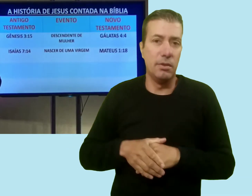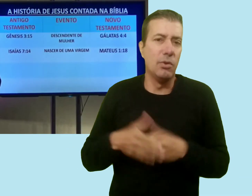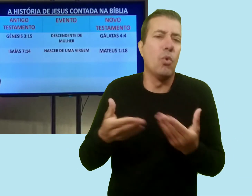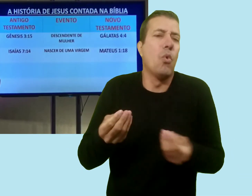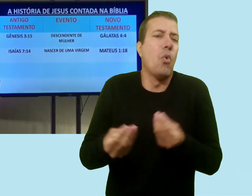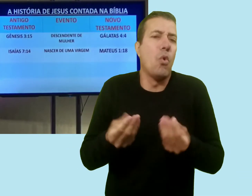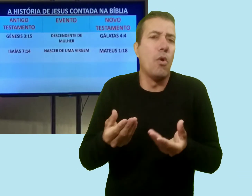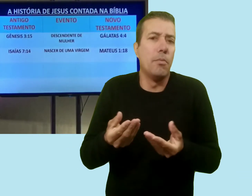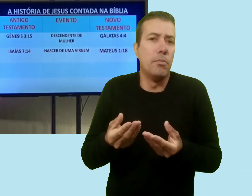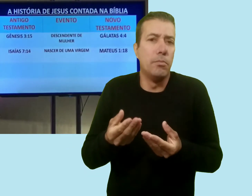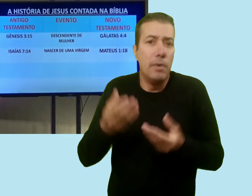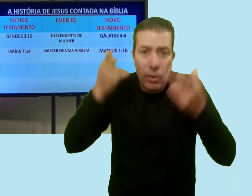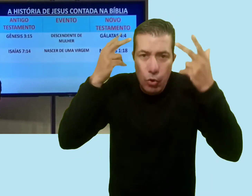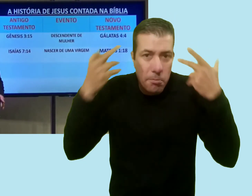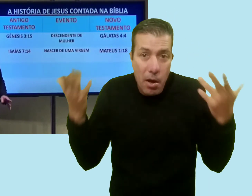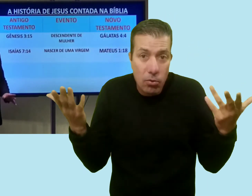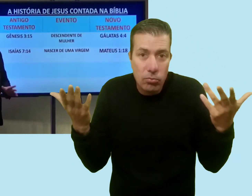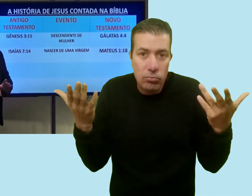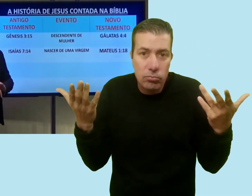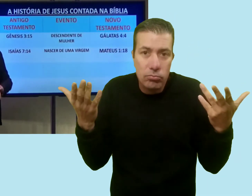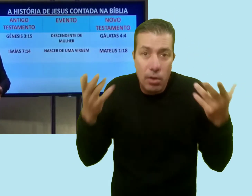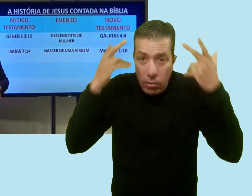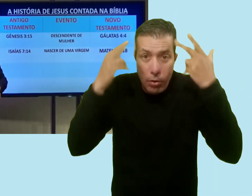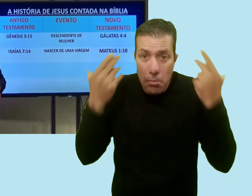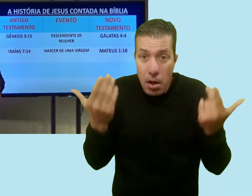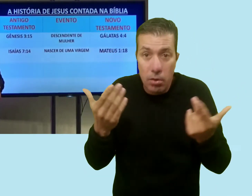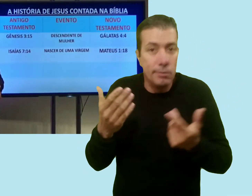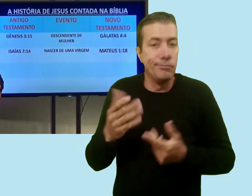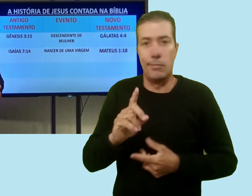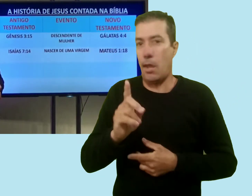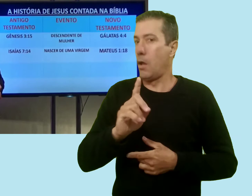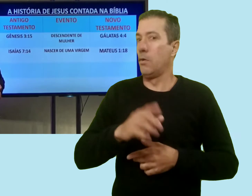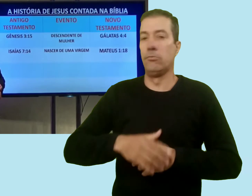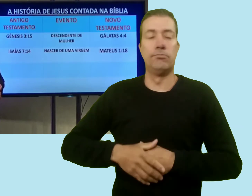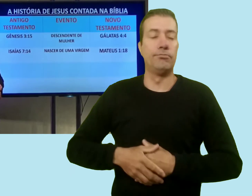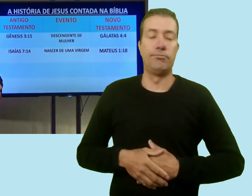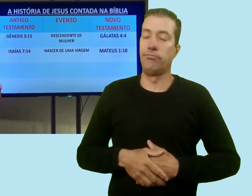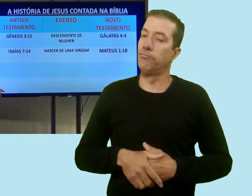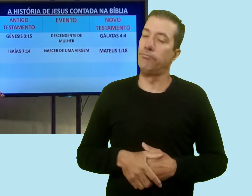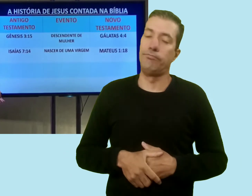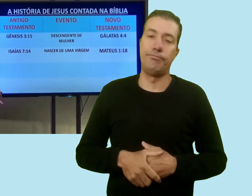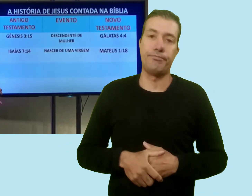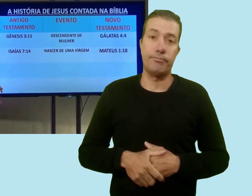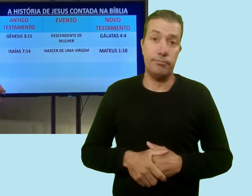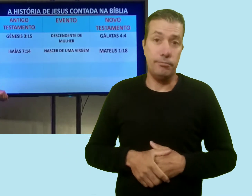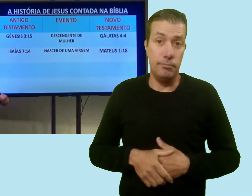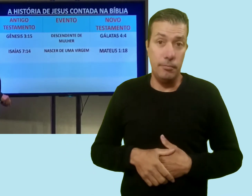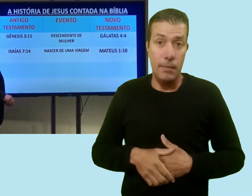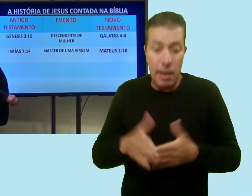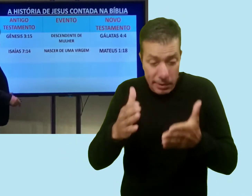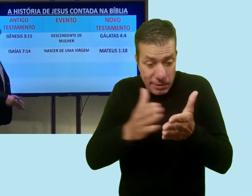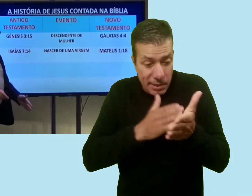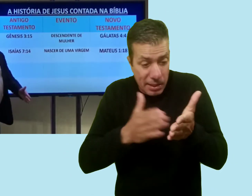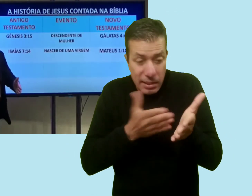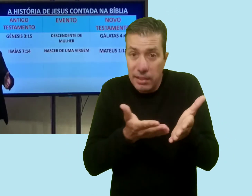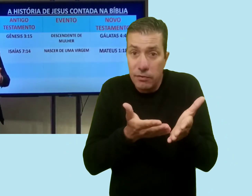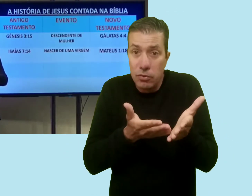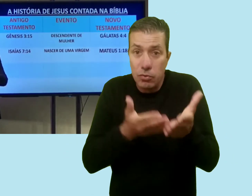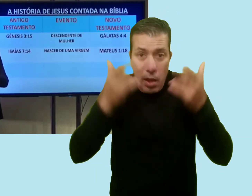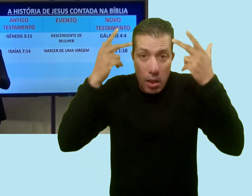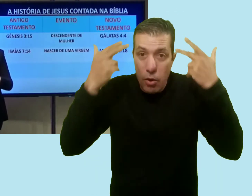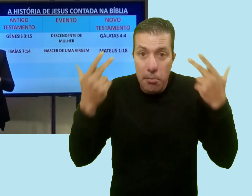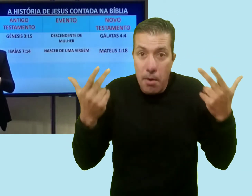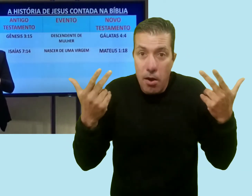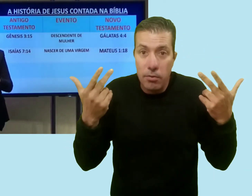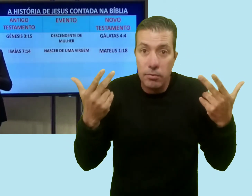hein? Nascer de uma virgem é comum? Fala para mim. Não, não é. Mas esse livro aqui não é